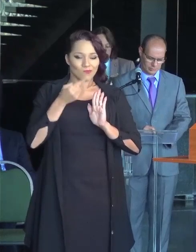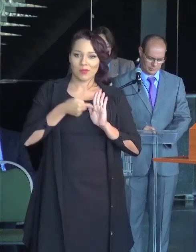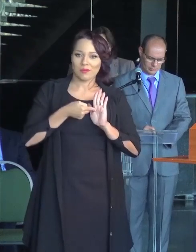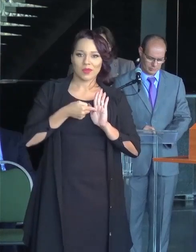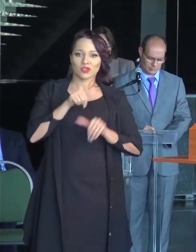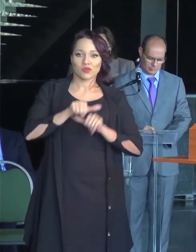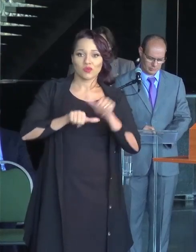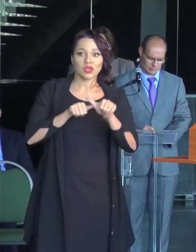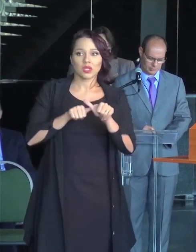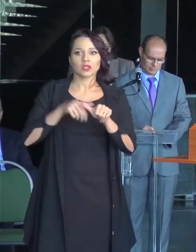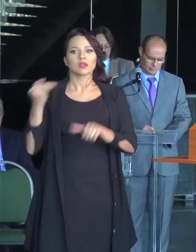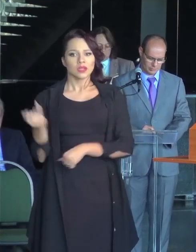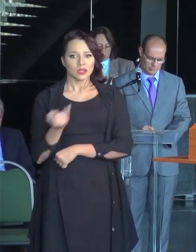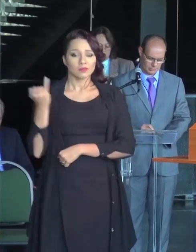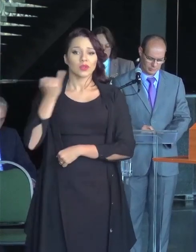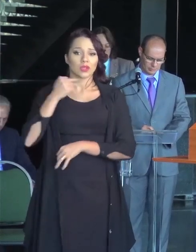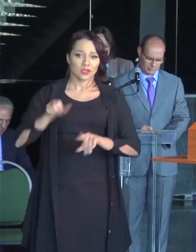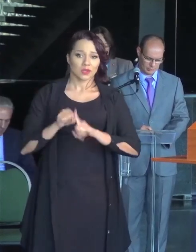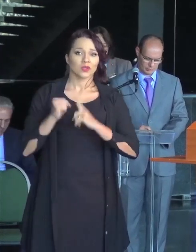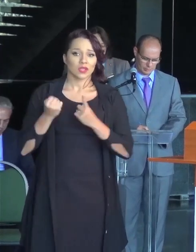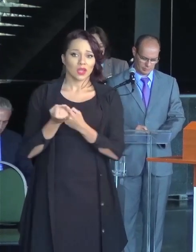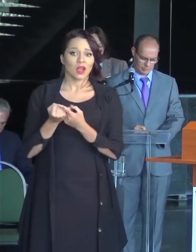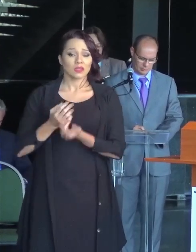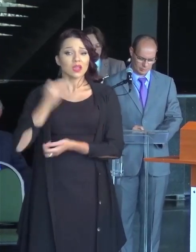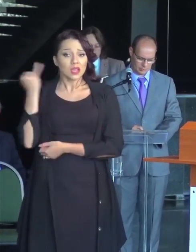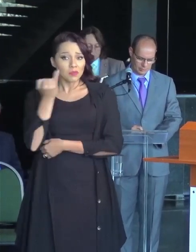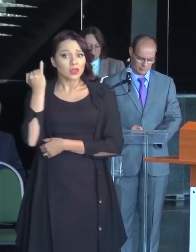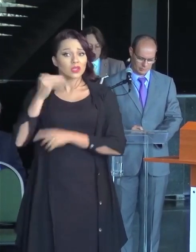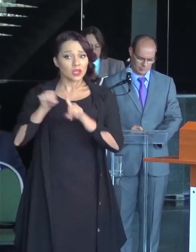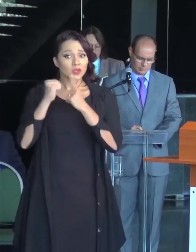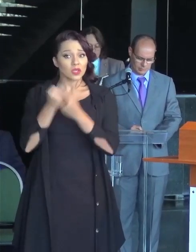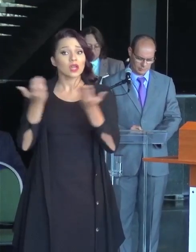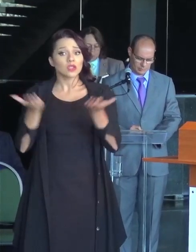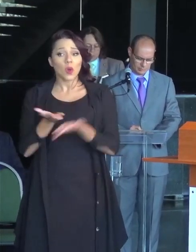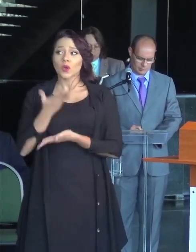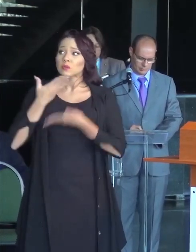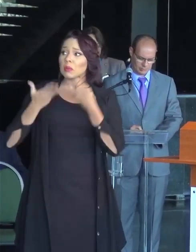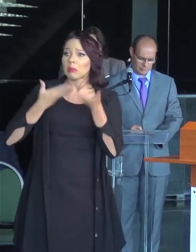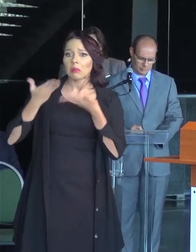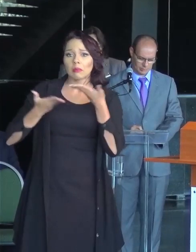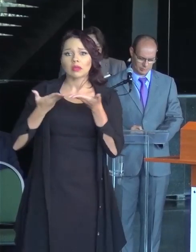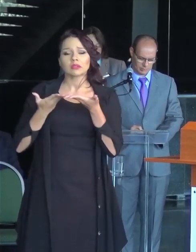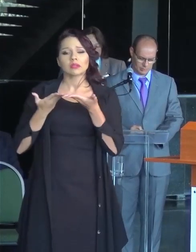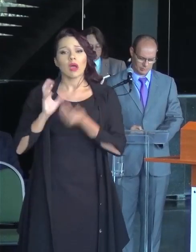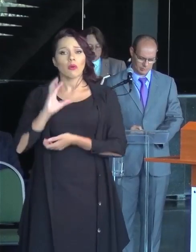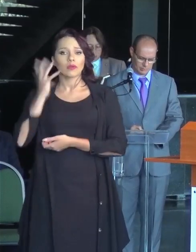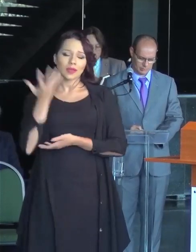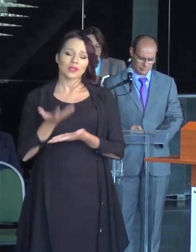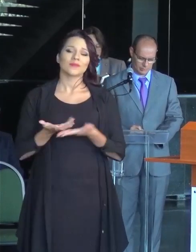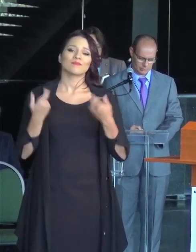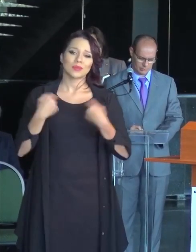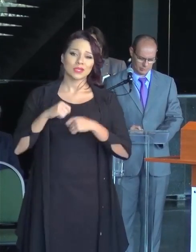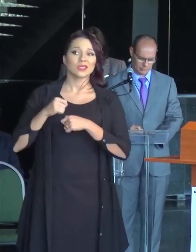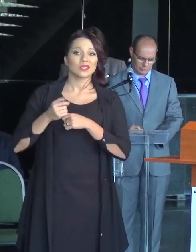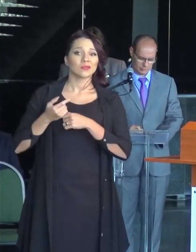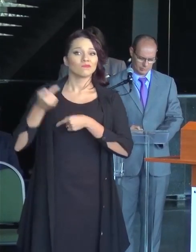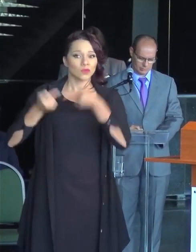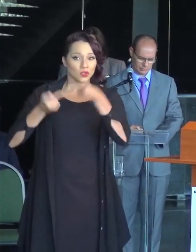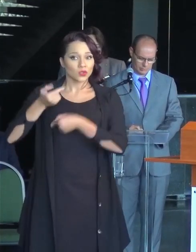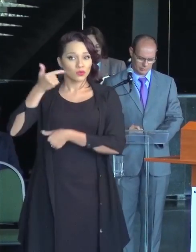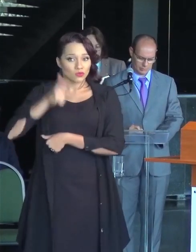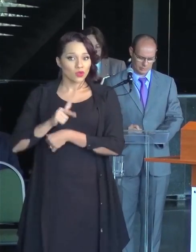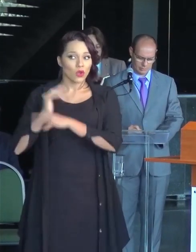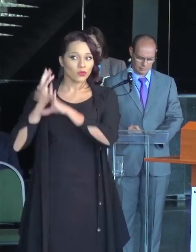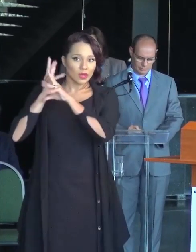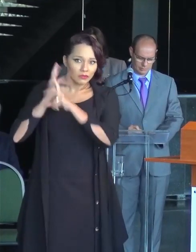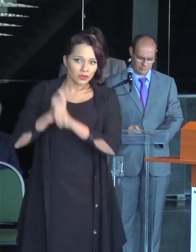que mudanças importantes na sociedade, mudanças que a sociedade hoje demanda, aconteçam. Tudo isso precisa ser rediscutido, o